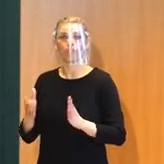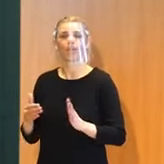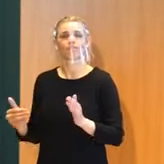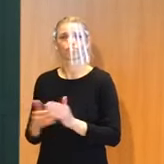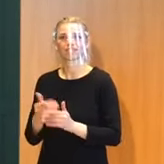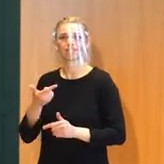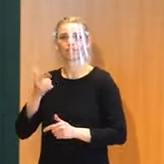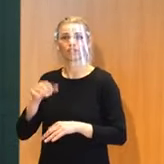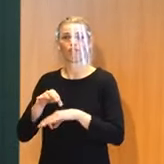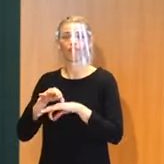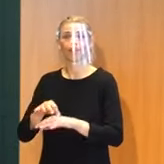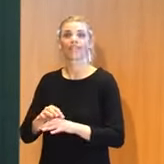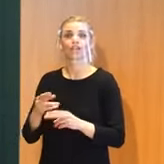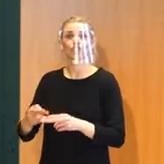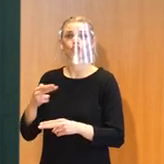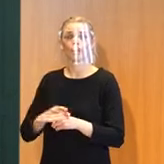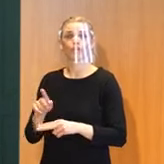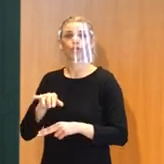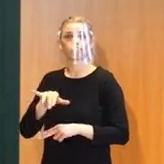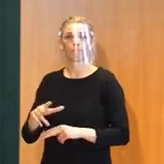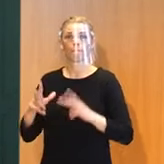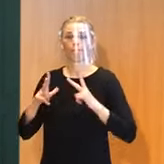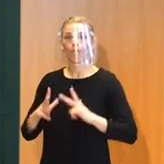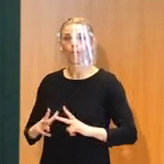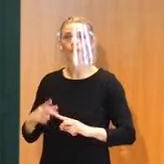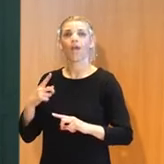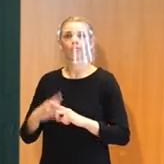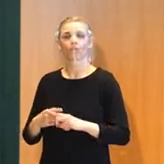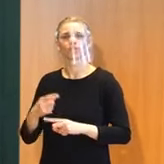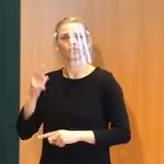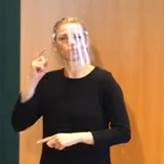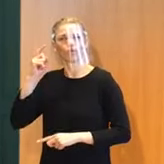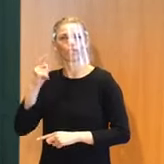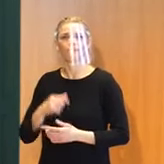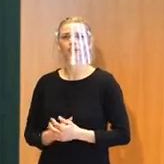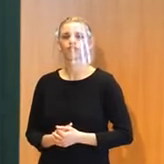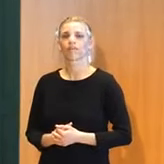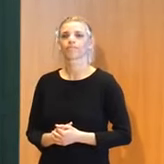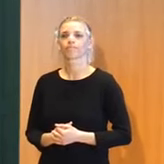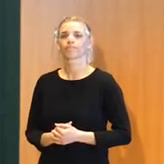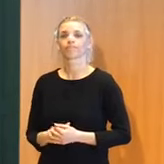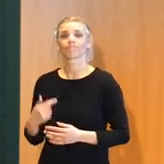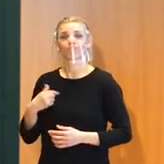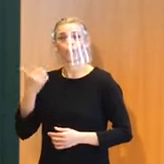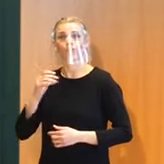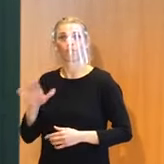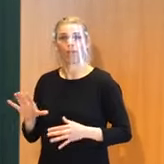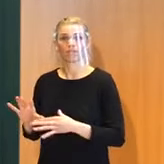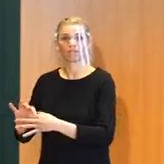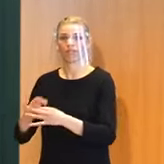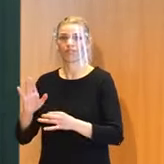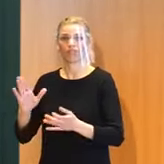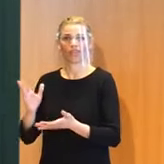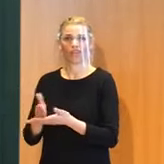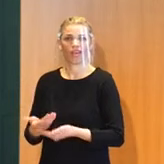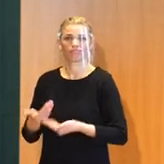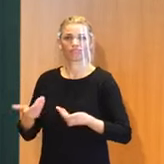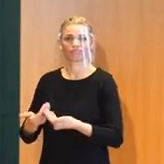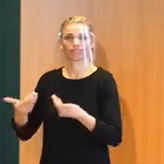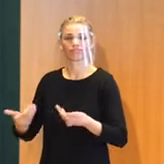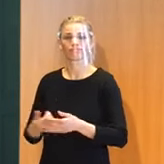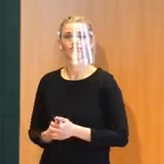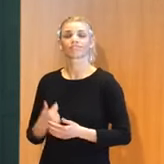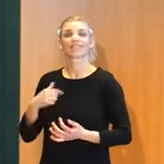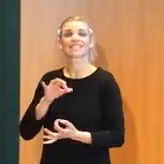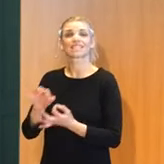Slovensko vedenie krajiny, ktoré je pokojné a ktoré je rozvážne. My by sme mali ľudí spájať, a nie ich rozdeľovať. My by sme